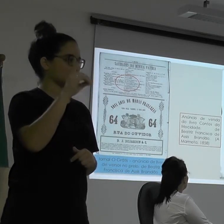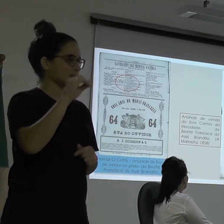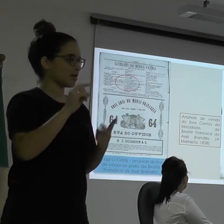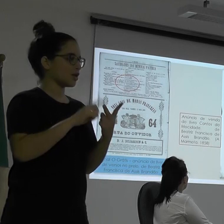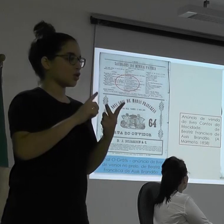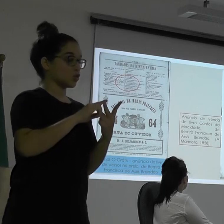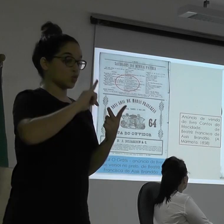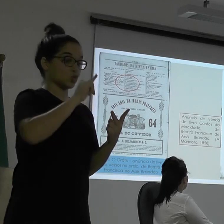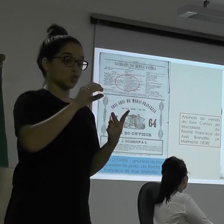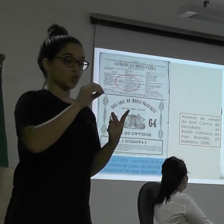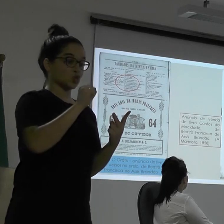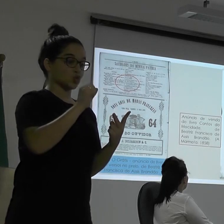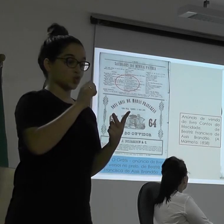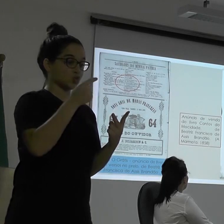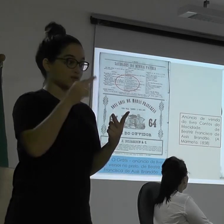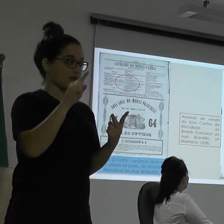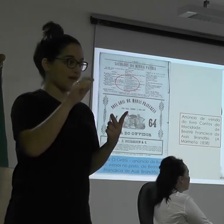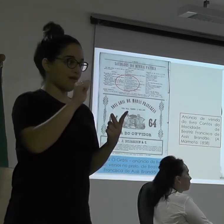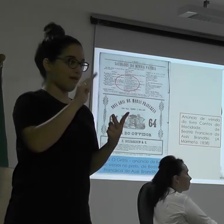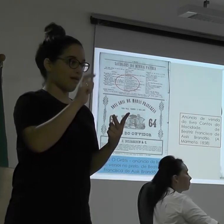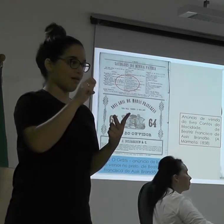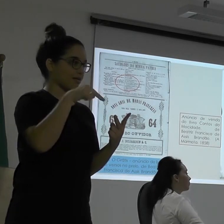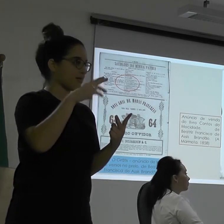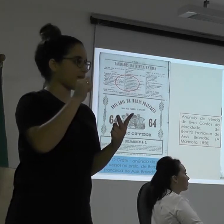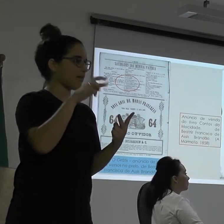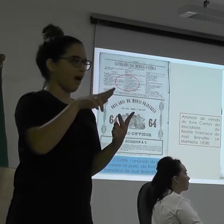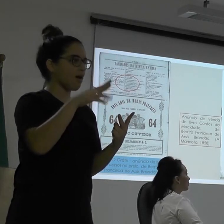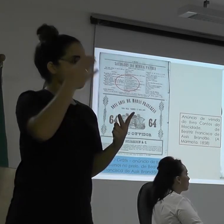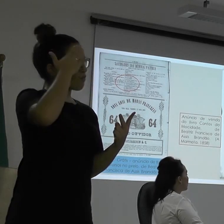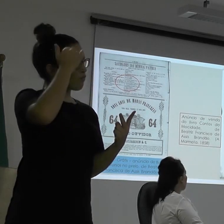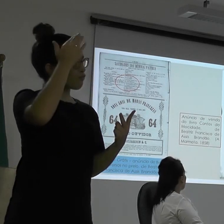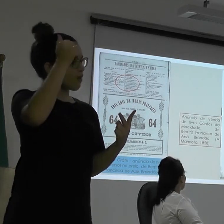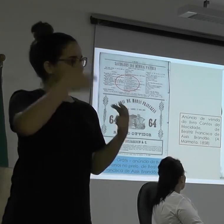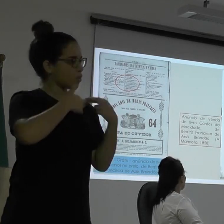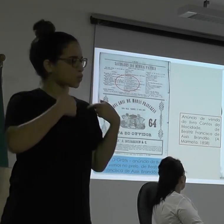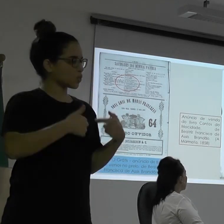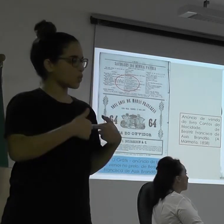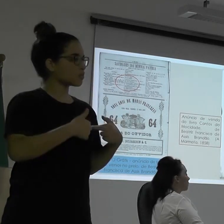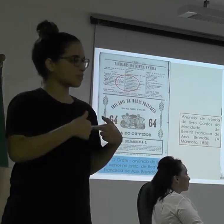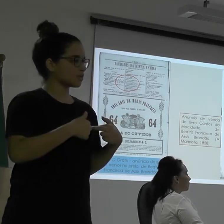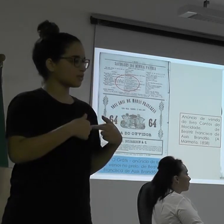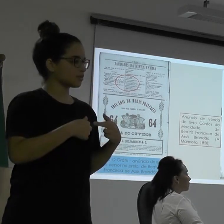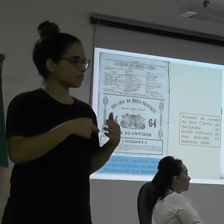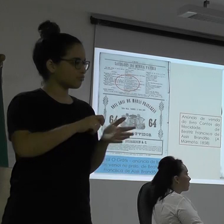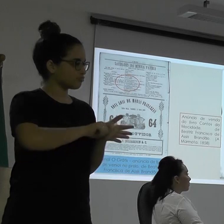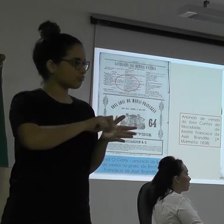José de Alencar, entre outros mais conhecidos romancistas do século XIX.